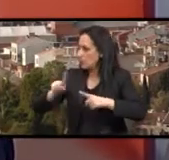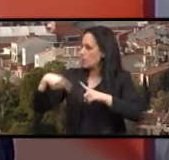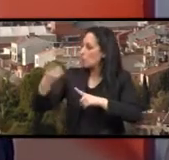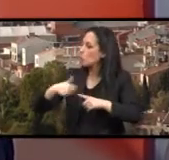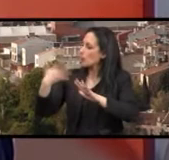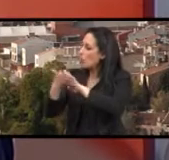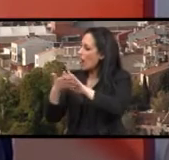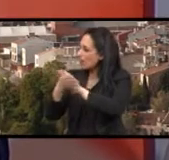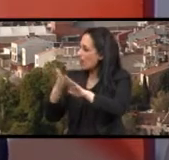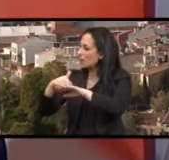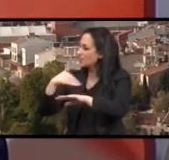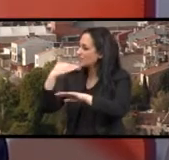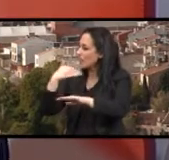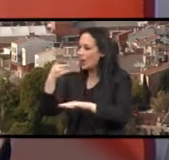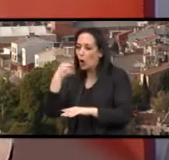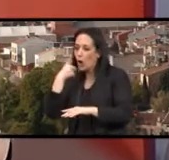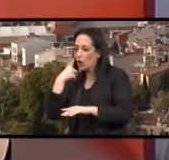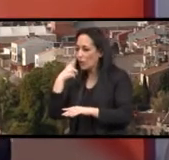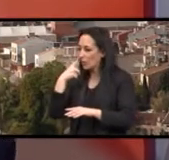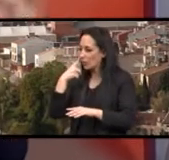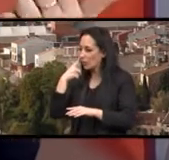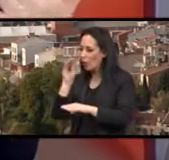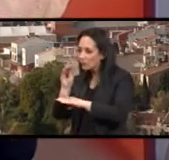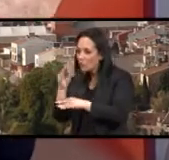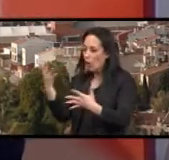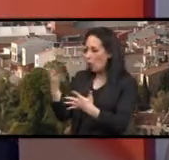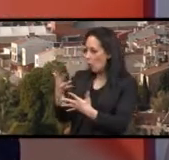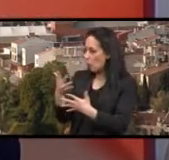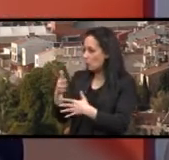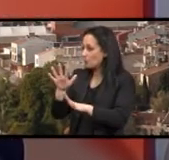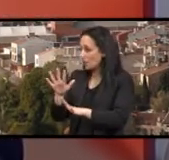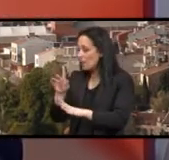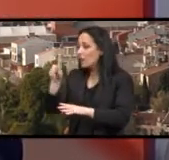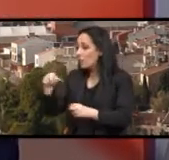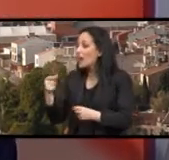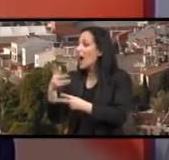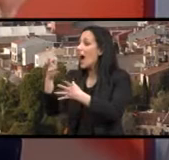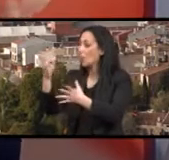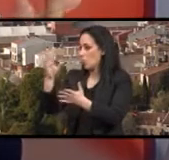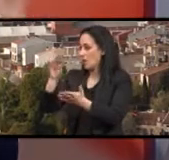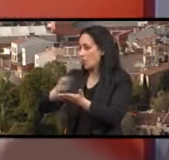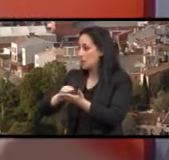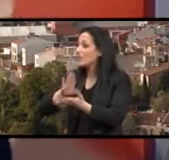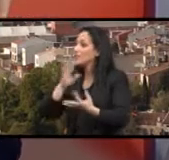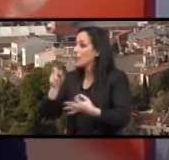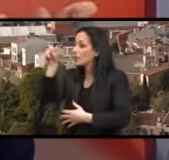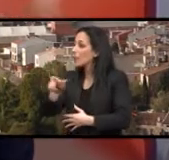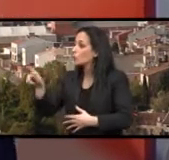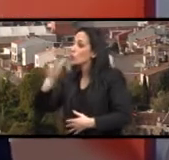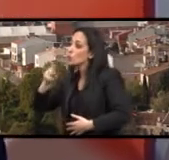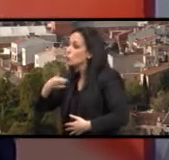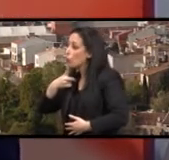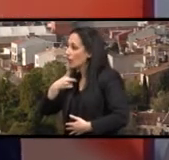com has de tractar aquella persona, correcte. Però les ajudes, ara, jo també a vegades penso que les persones sordes, que no ho saps perquè